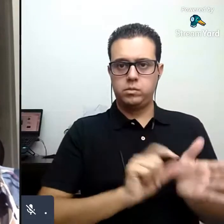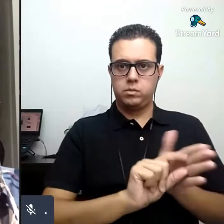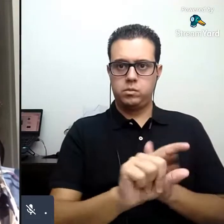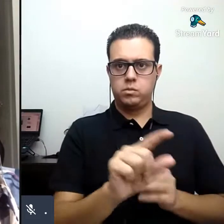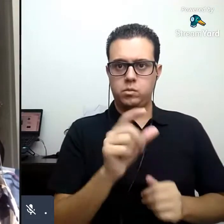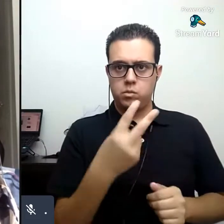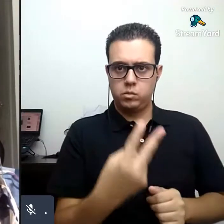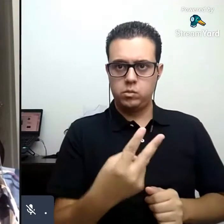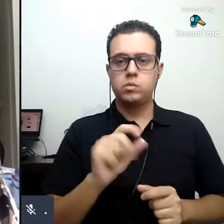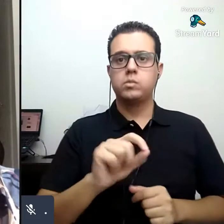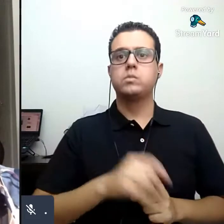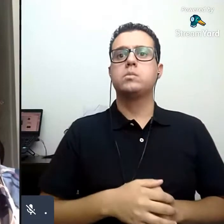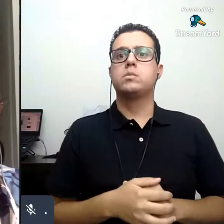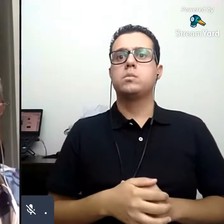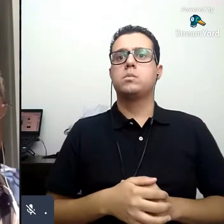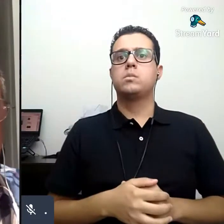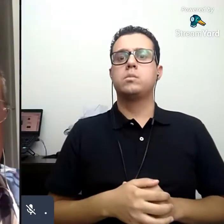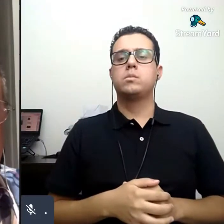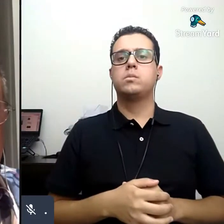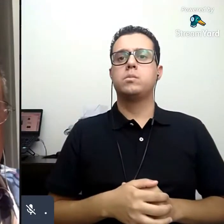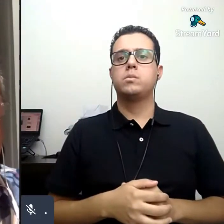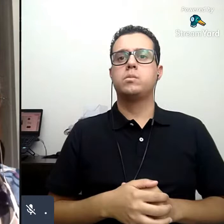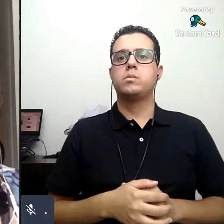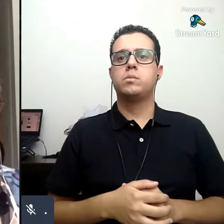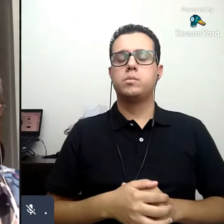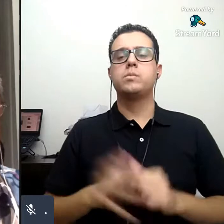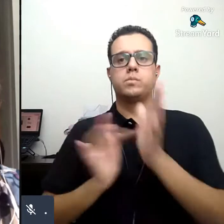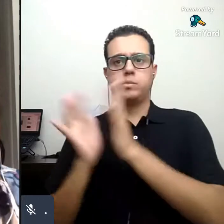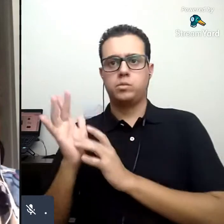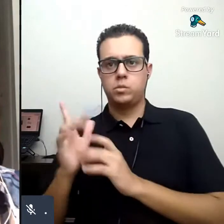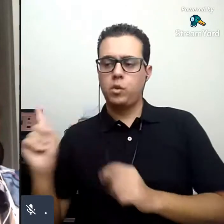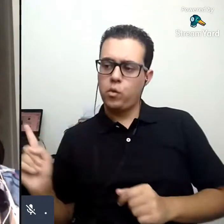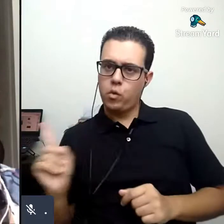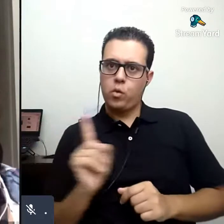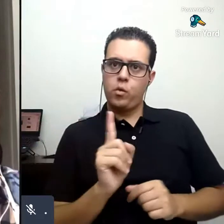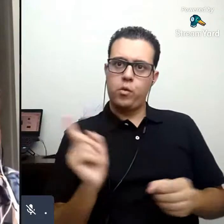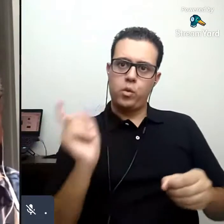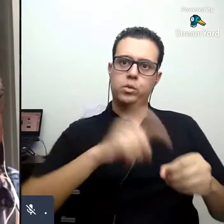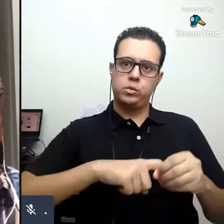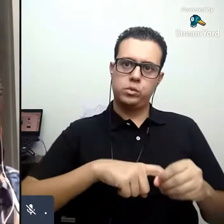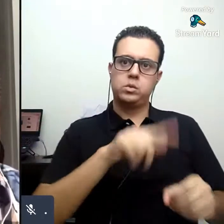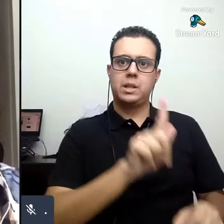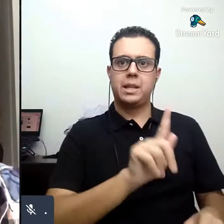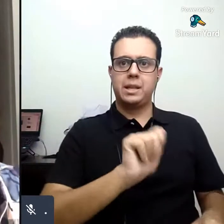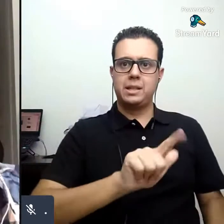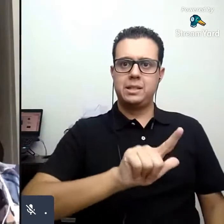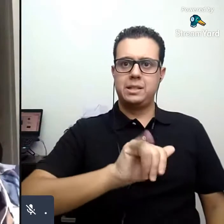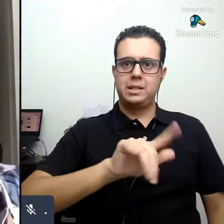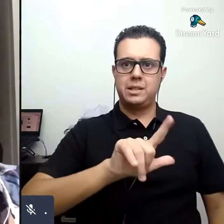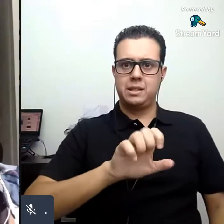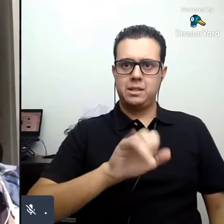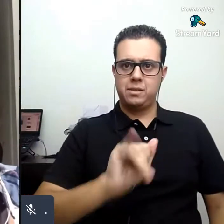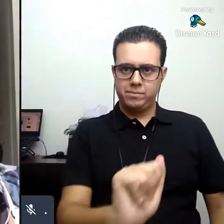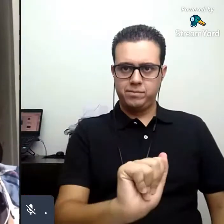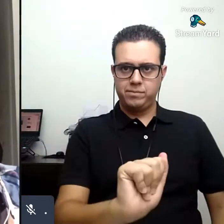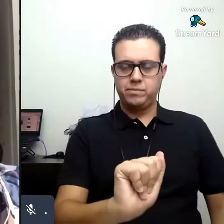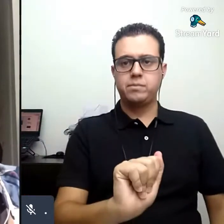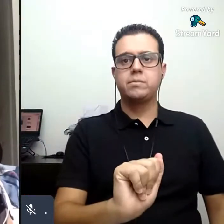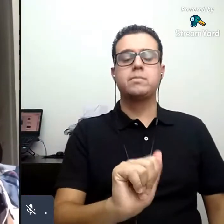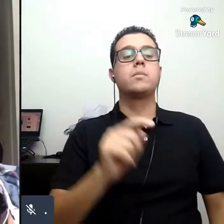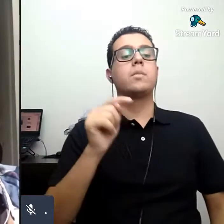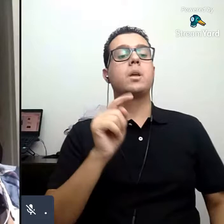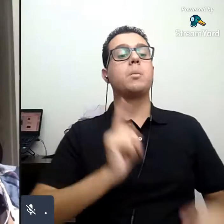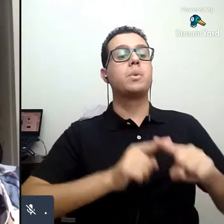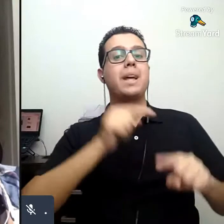Dirigiu-se de novo a Caná da Galileia, onde da água fizera vinho. Então, quando João